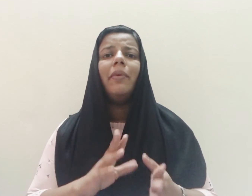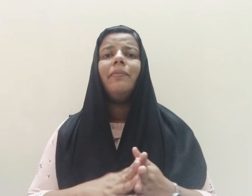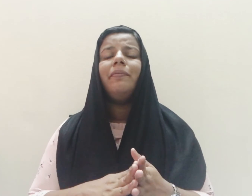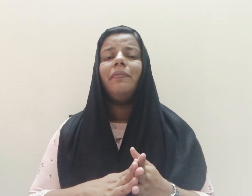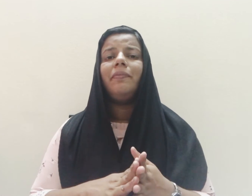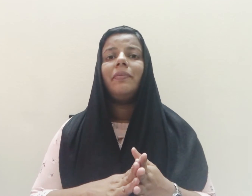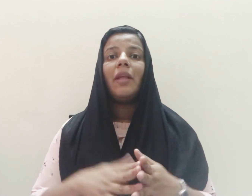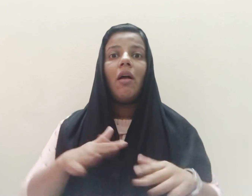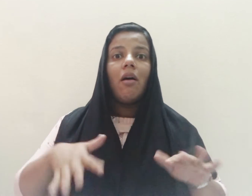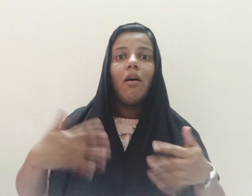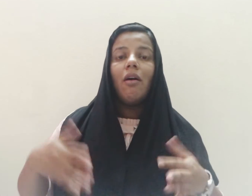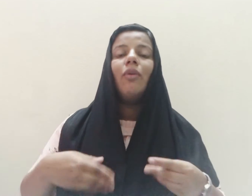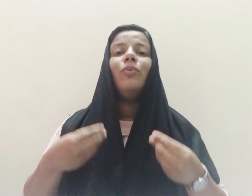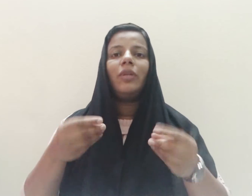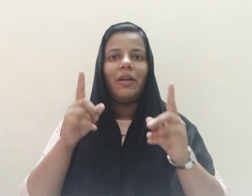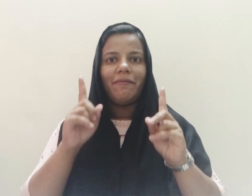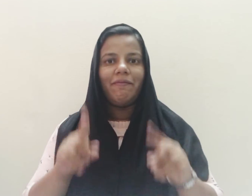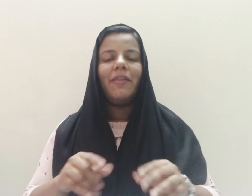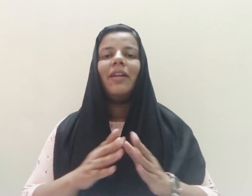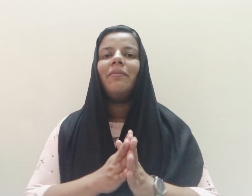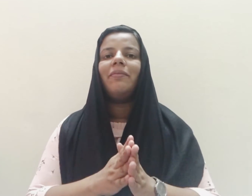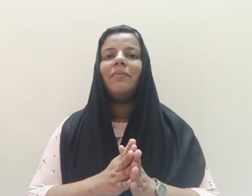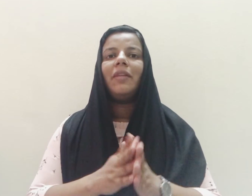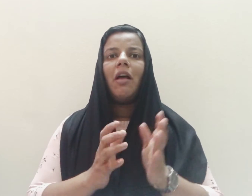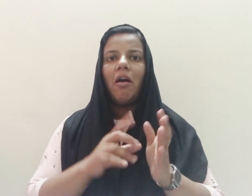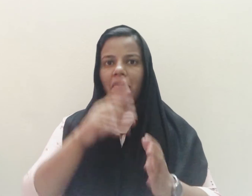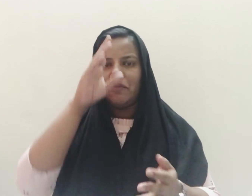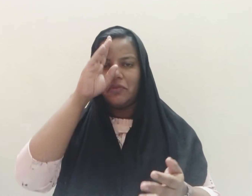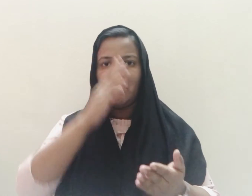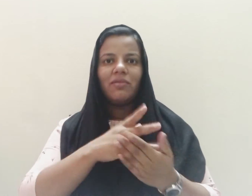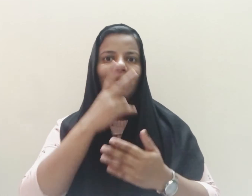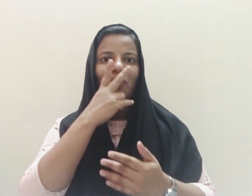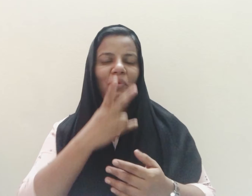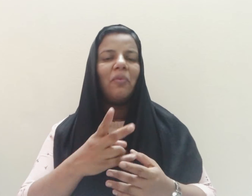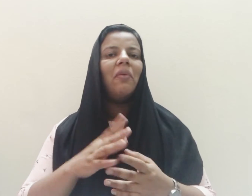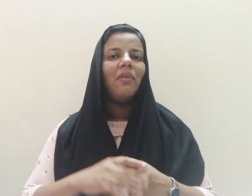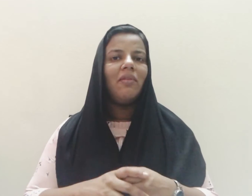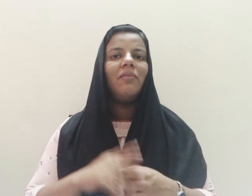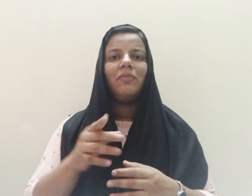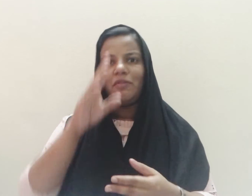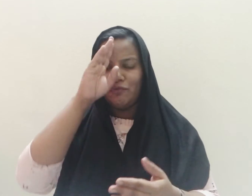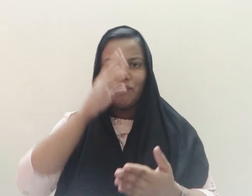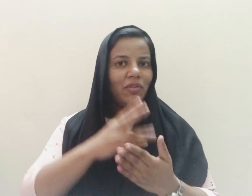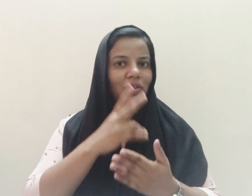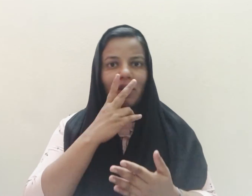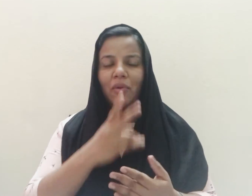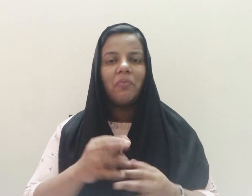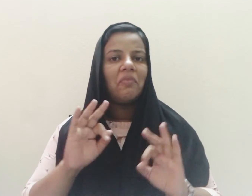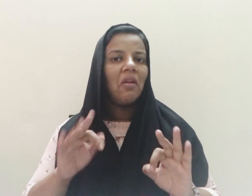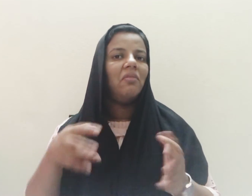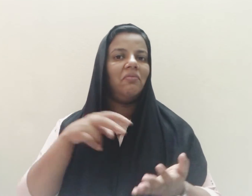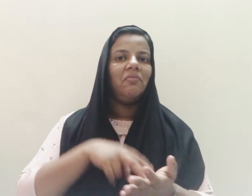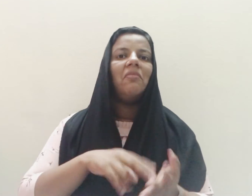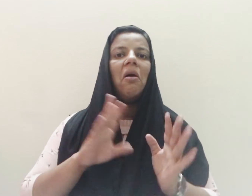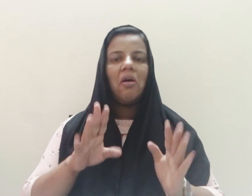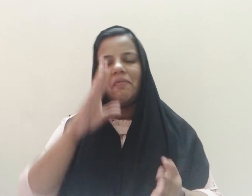അവർ ആ എൻകറേജ്മെൻ്റ് ആയിരിക്കണം. മറ്റുള്ളവർ പറഞ്ഞു കണ്ടു ആ വ്യക്തിയുടെ വിശ്വാസം കണ്ടു, അവൻ അവൻ്റെ ഫെയ്ത്ത് കണ്ടു, അവൻ ആ നിലനിൽക്കുന്നത്